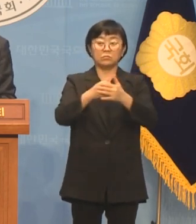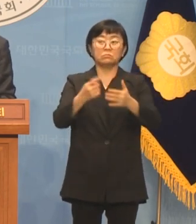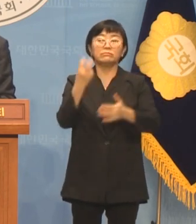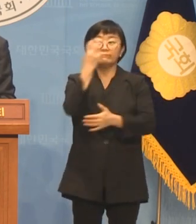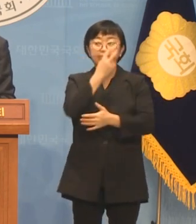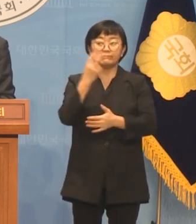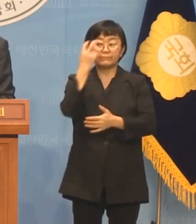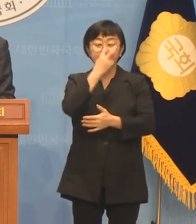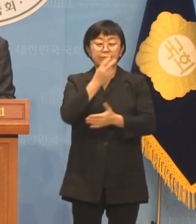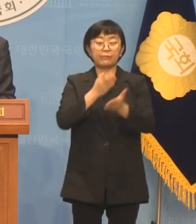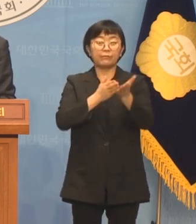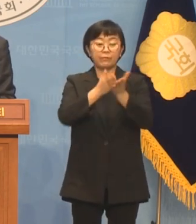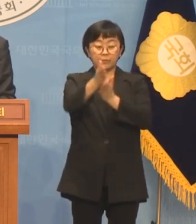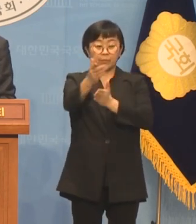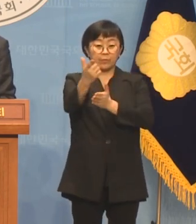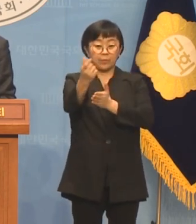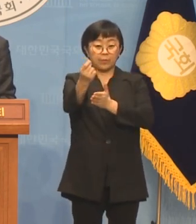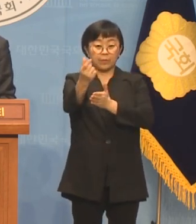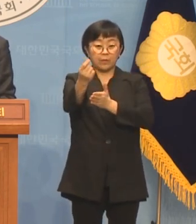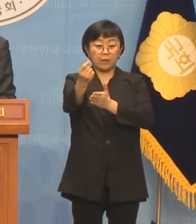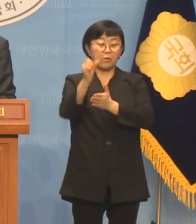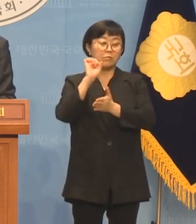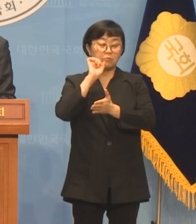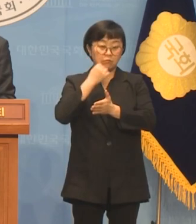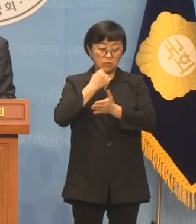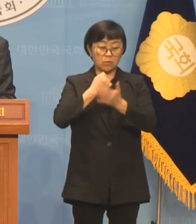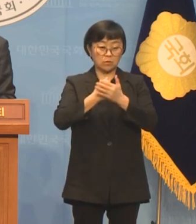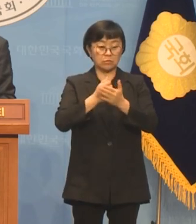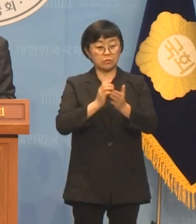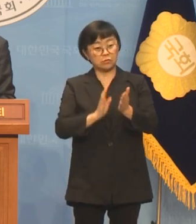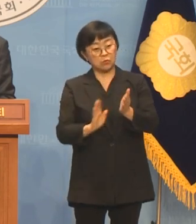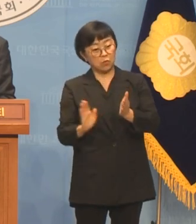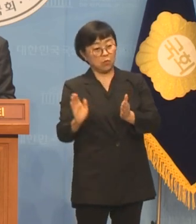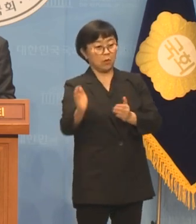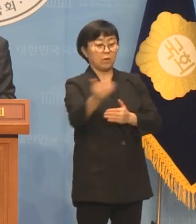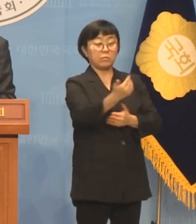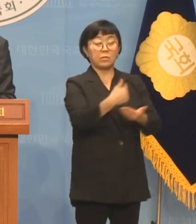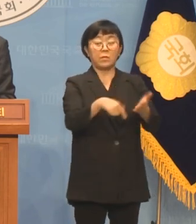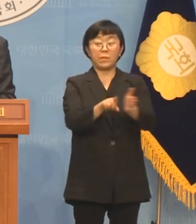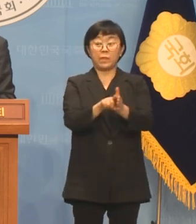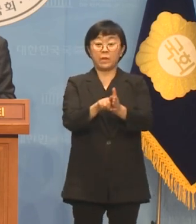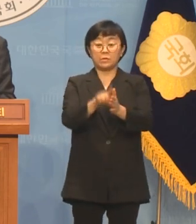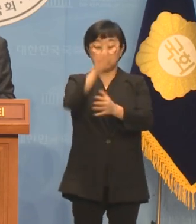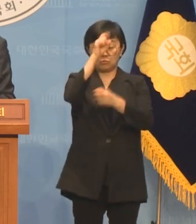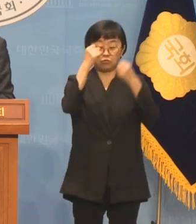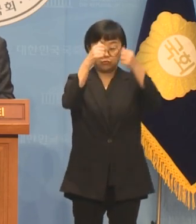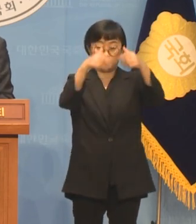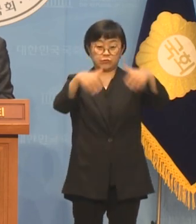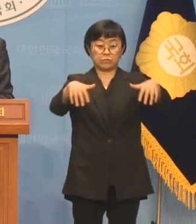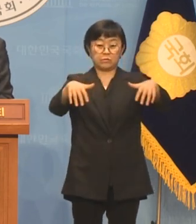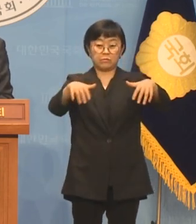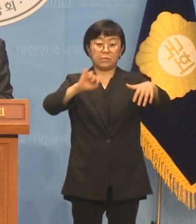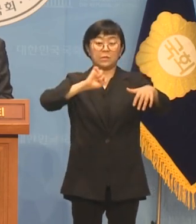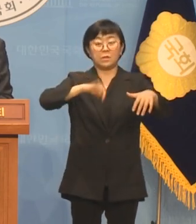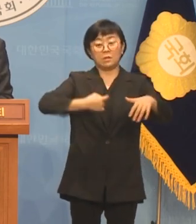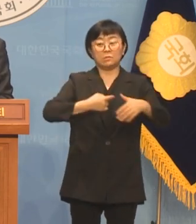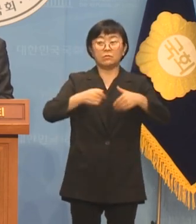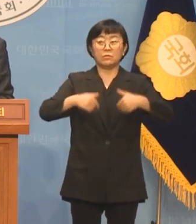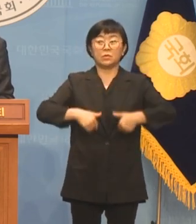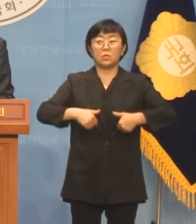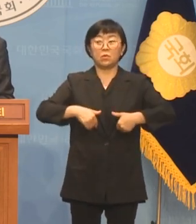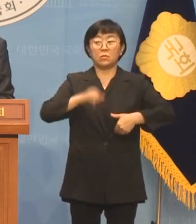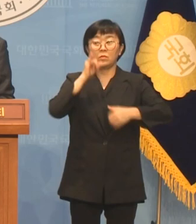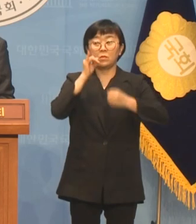심사를 통과하여야 하는 난관을 우회하는 통로로서 정부 부처에서 자신들이 필요로